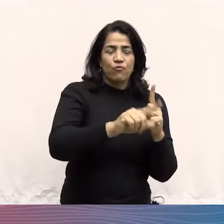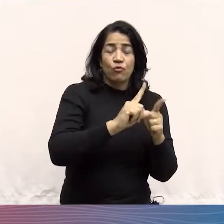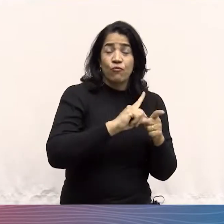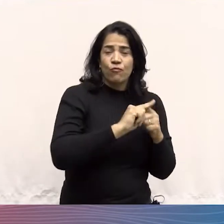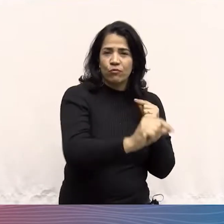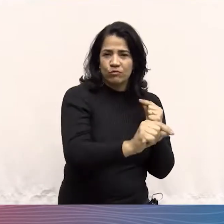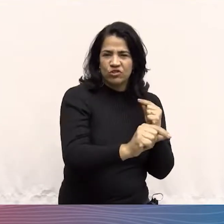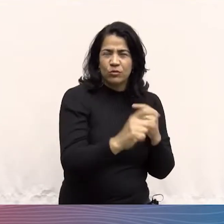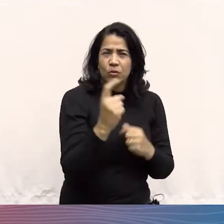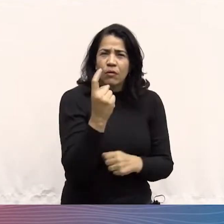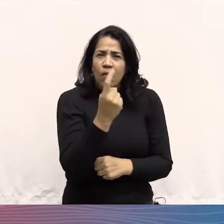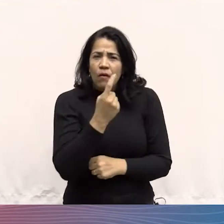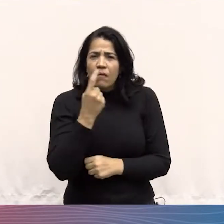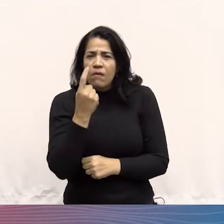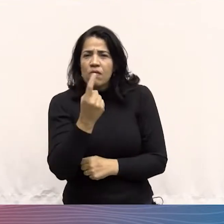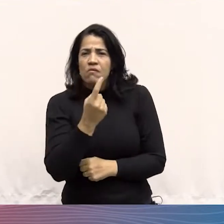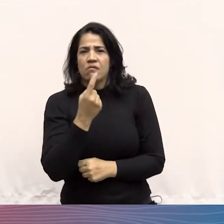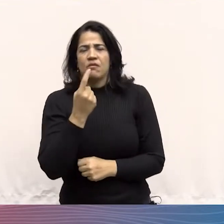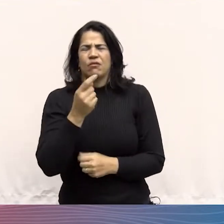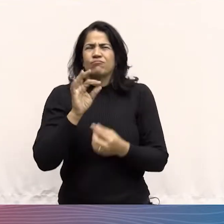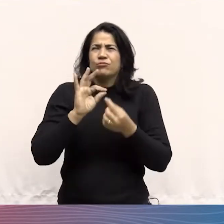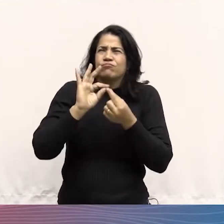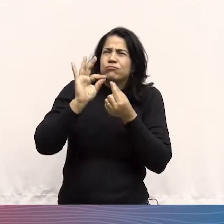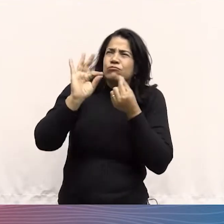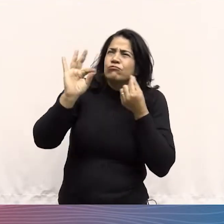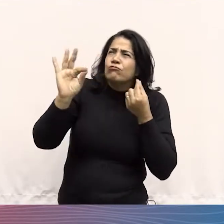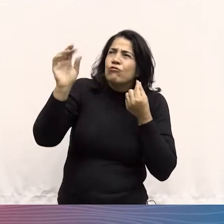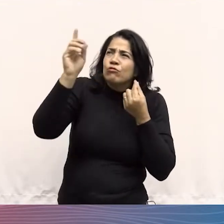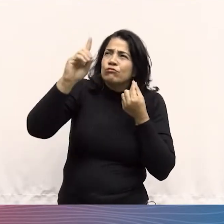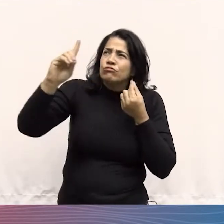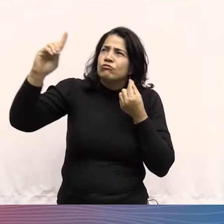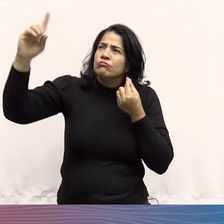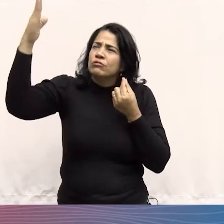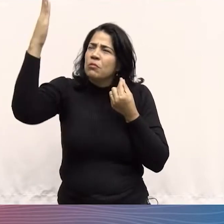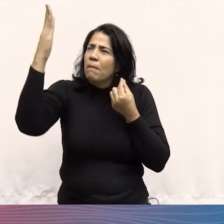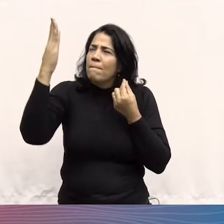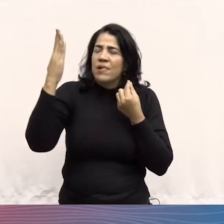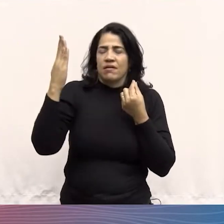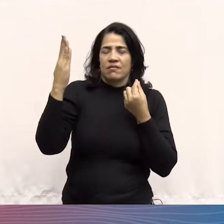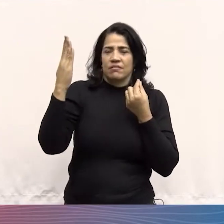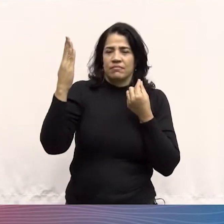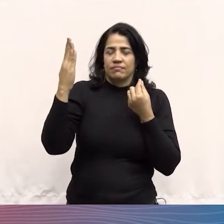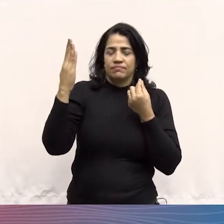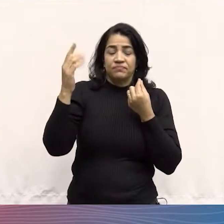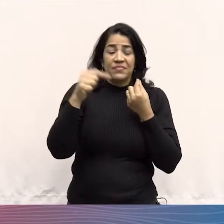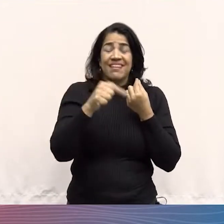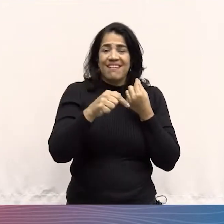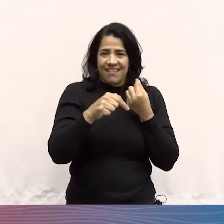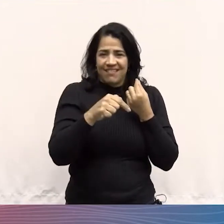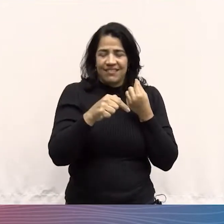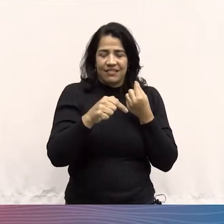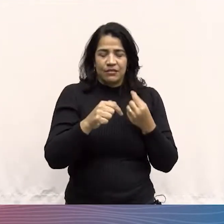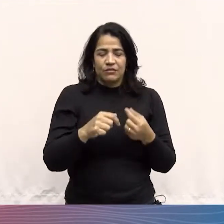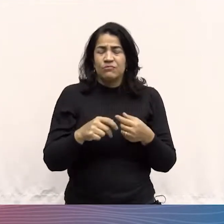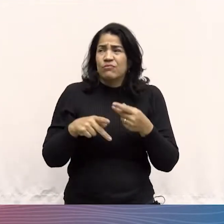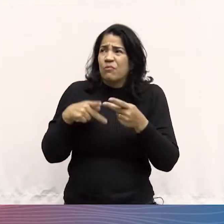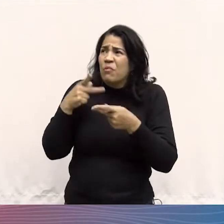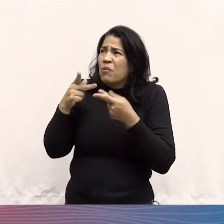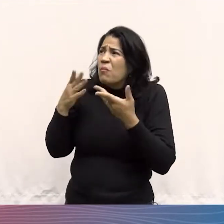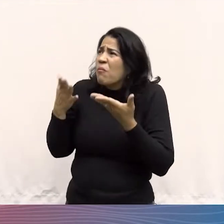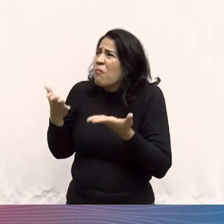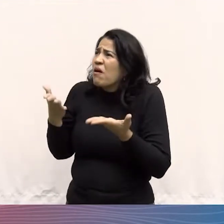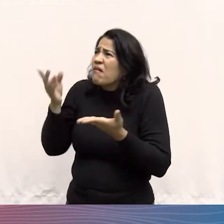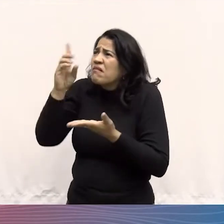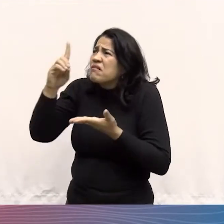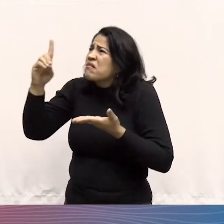de viver fora da presença de Deus, e ele falou: Deus, se alguém me encontrar, vai me matar. Então, Deus deu